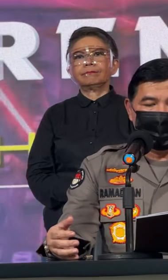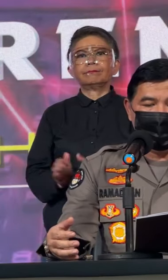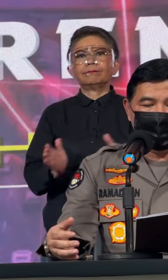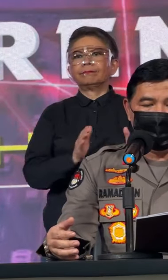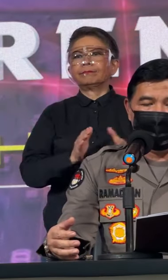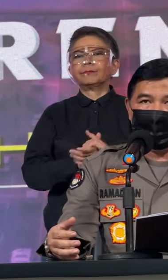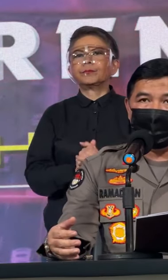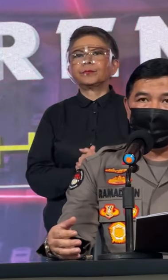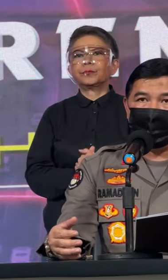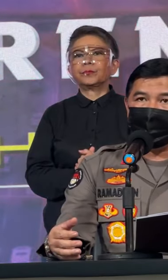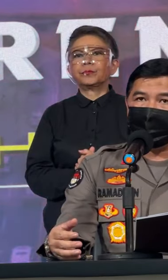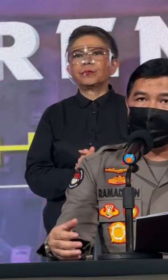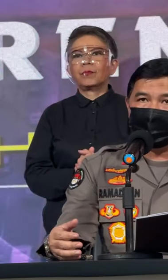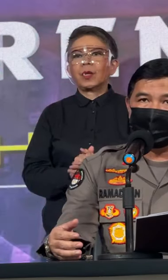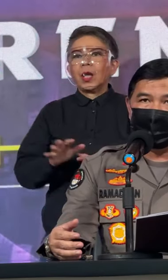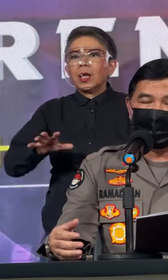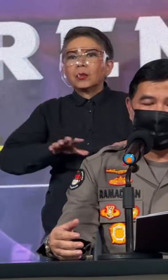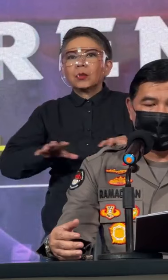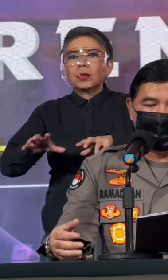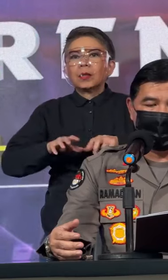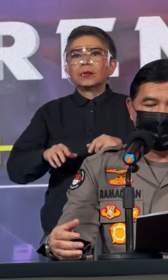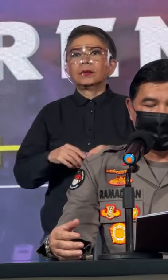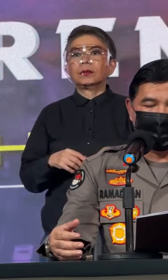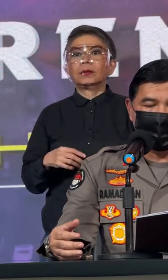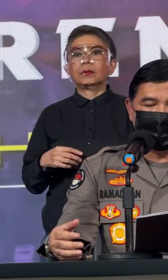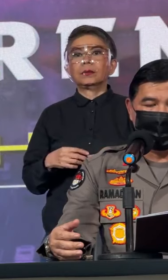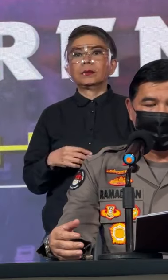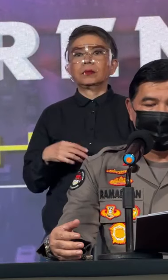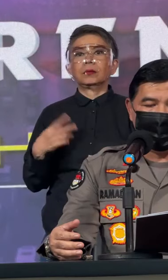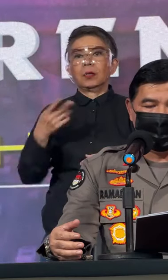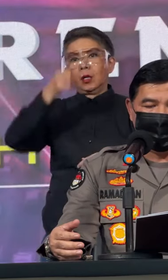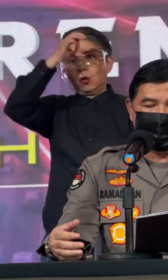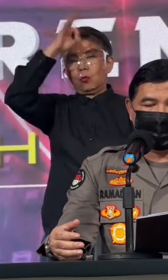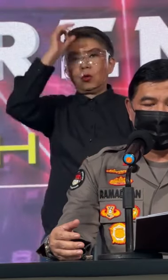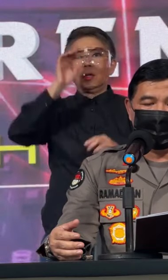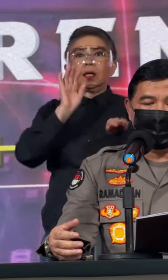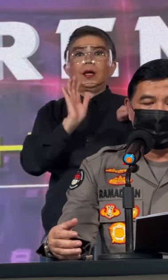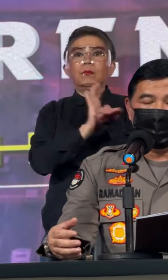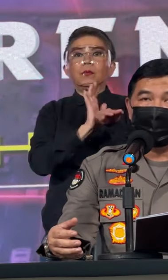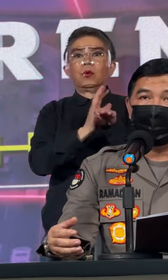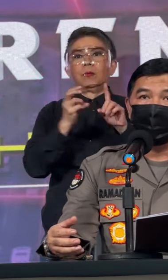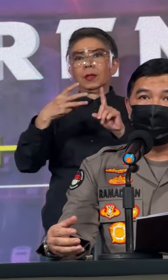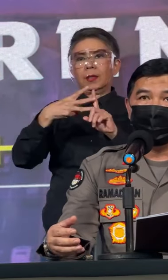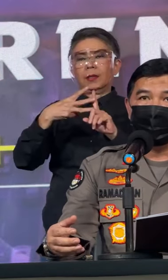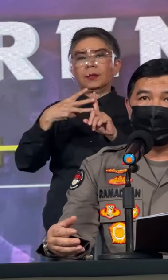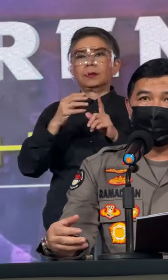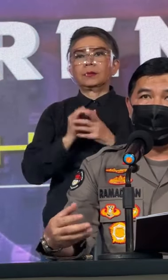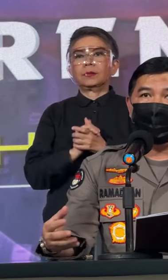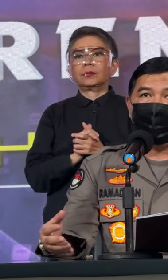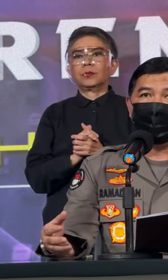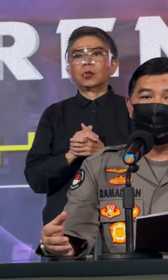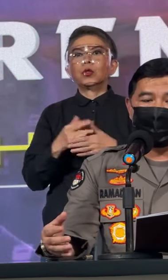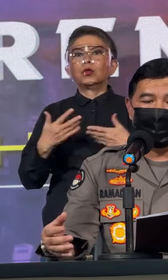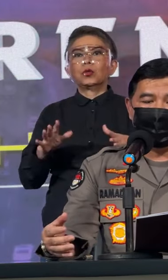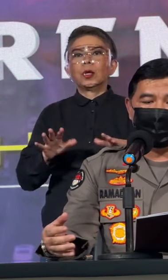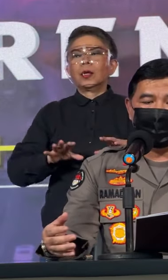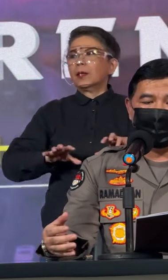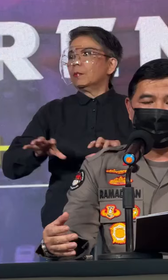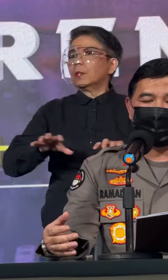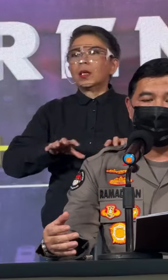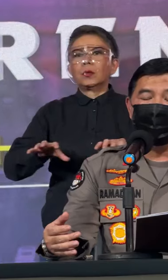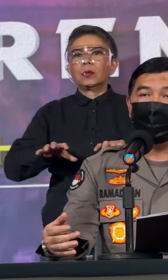Kemudian juga langkah-langkah yang dilakukan oleh Polda Papua Barat telah